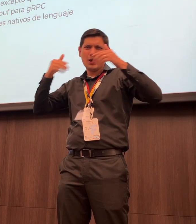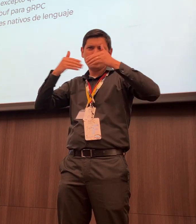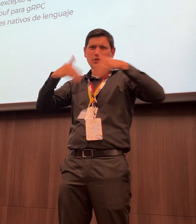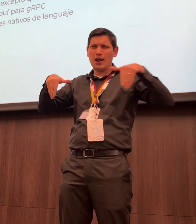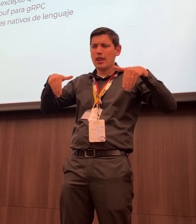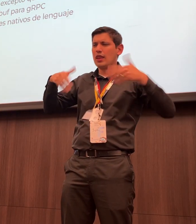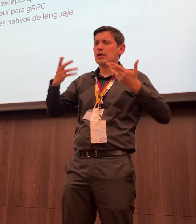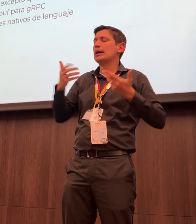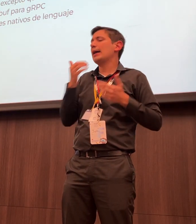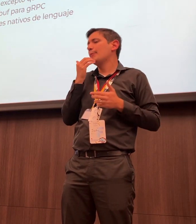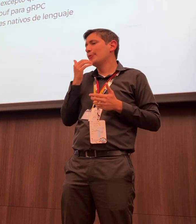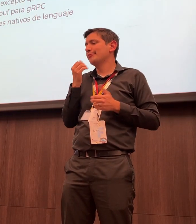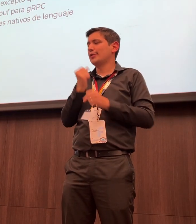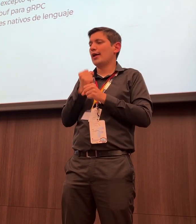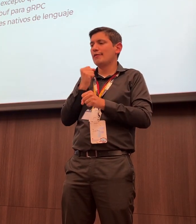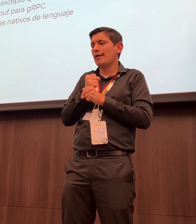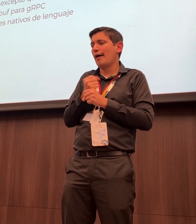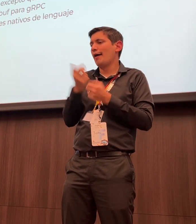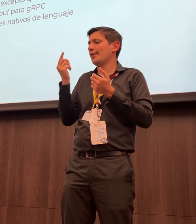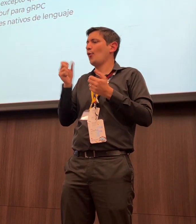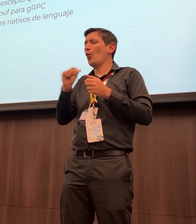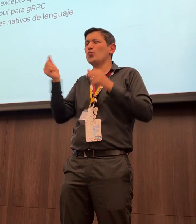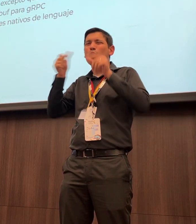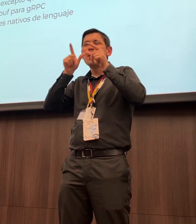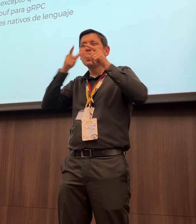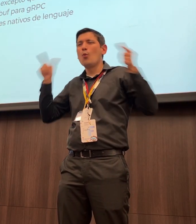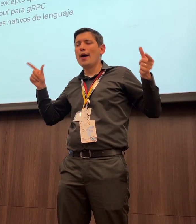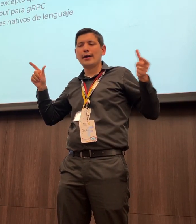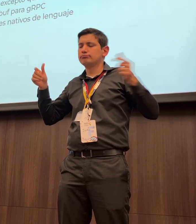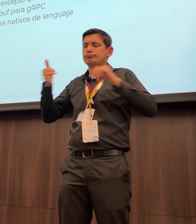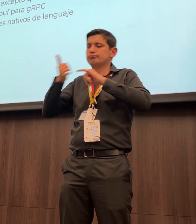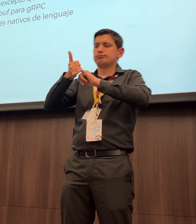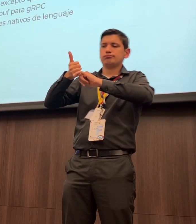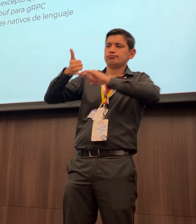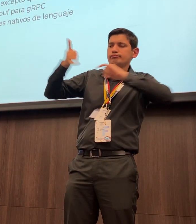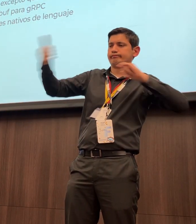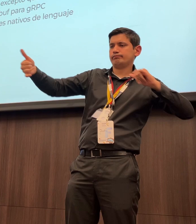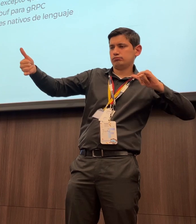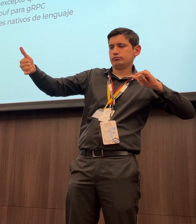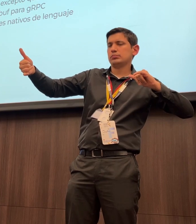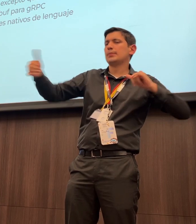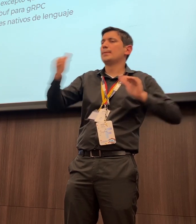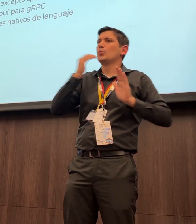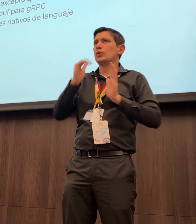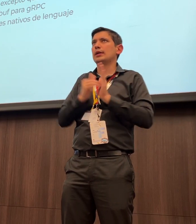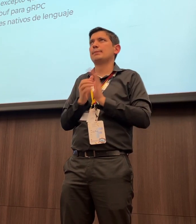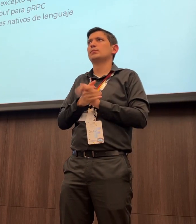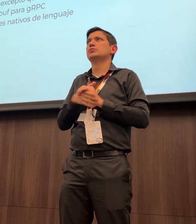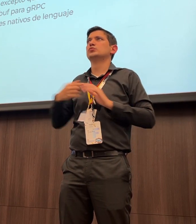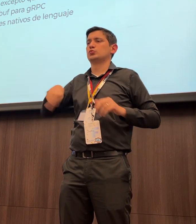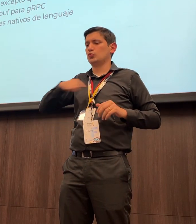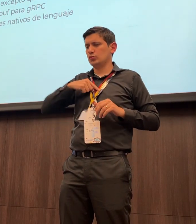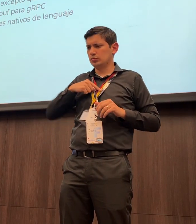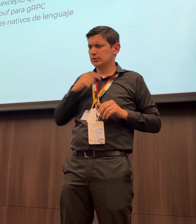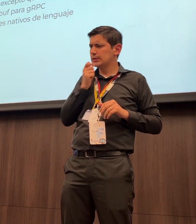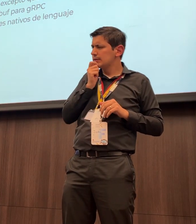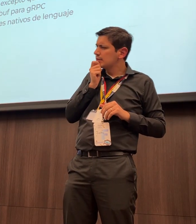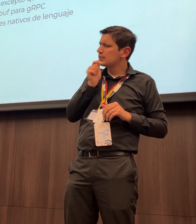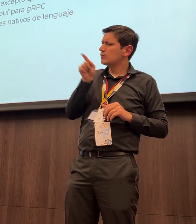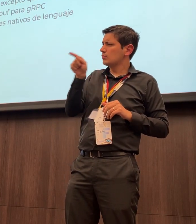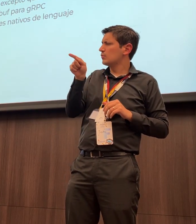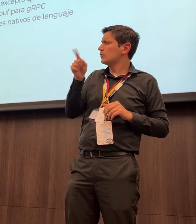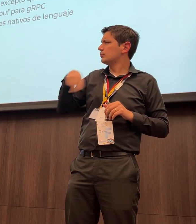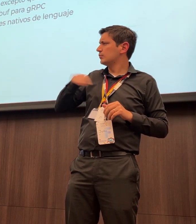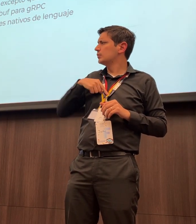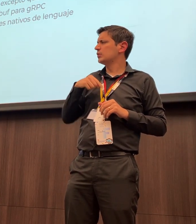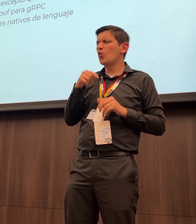independientemente de que estemos trabajando con Dart o otro lenguaje, es independiente al lenguaje. Es decir, nosotros definimos esta notación, ahora vamos a ver